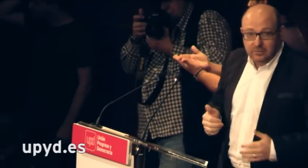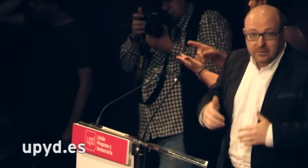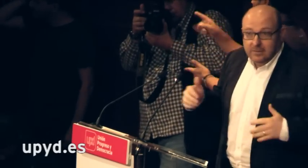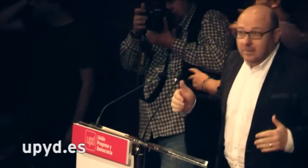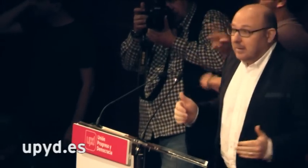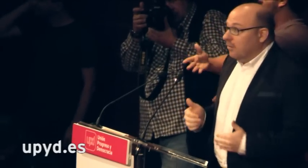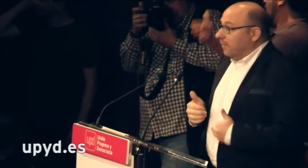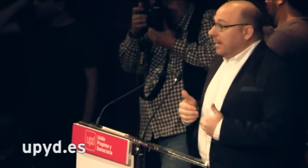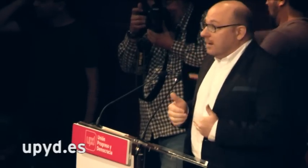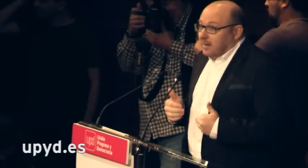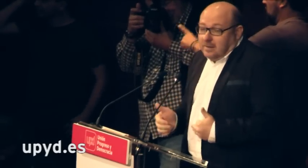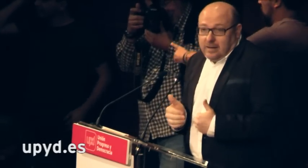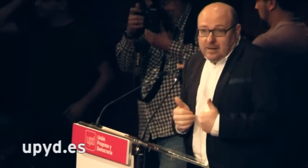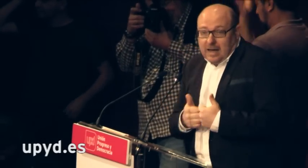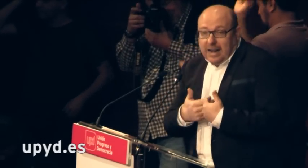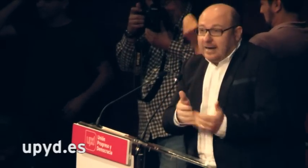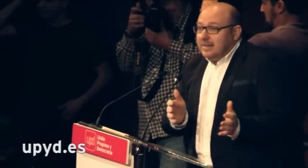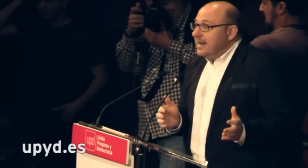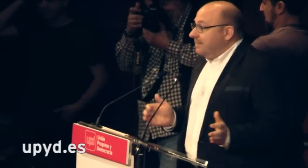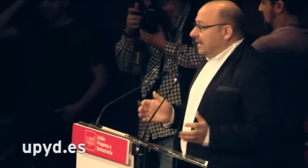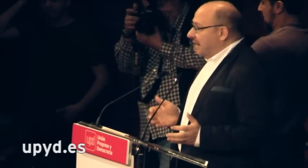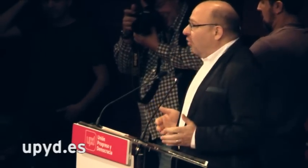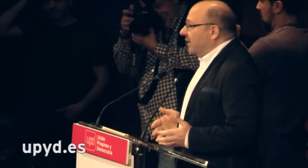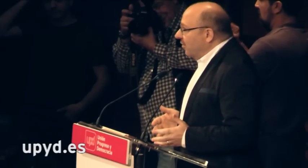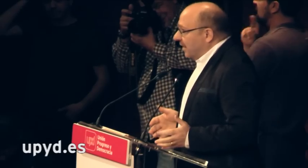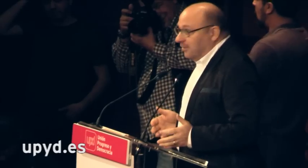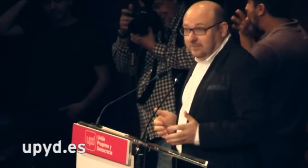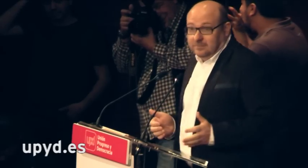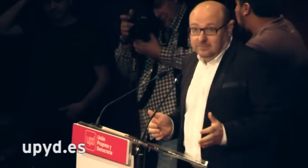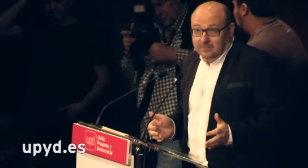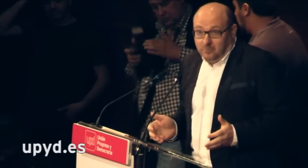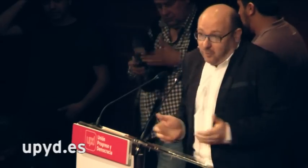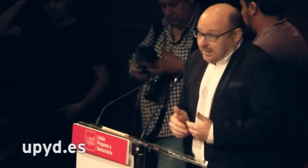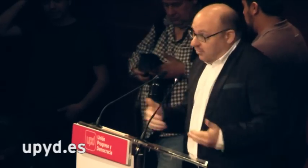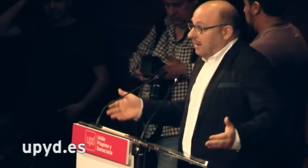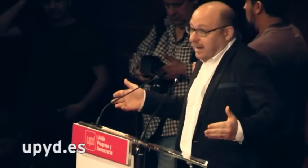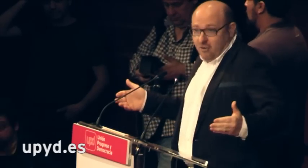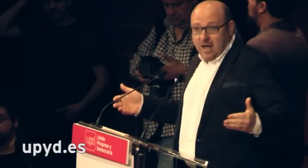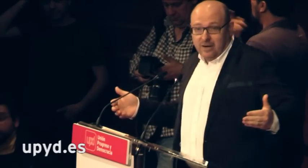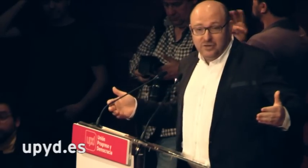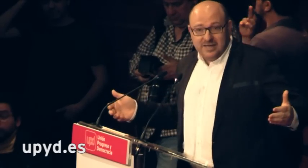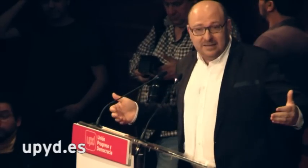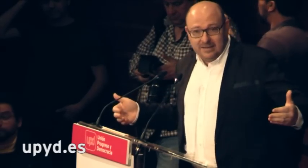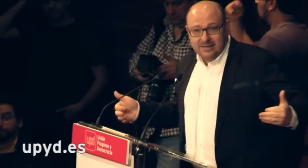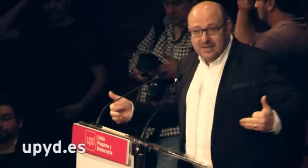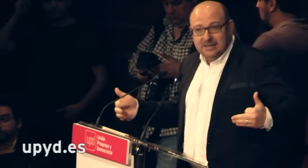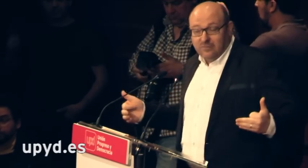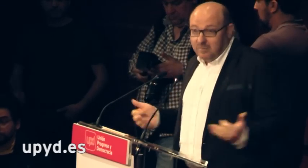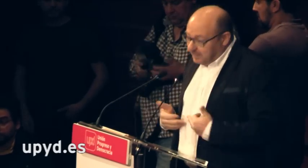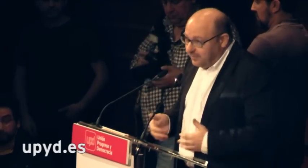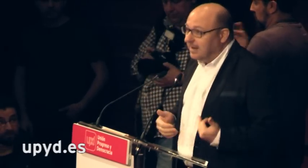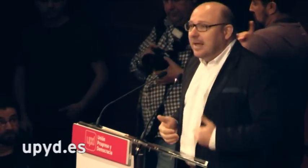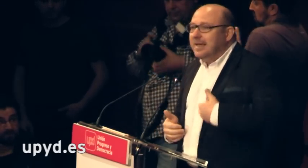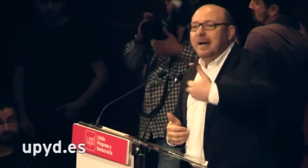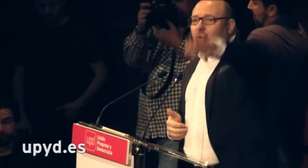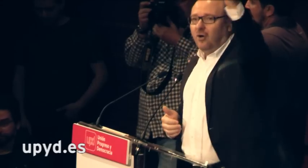¿no? Claro, a la realidad le llaman demagogia ahora, ¿no? Pues que no la consientan que sea de esta forma,